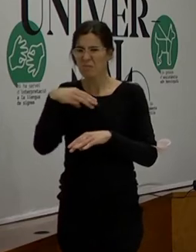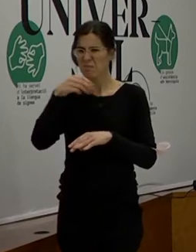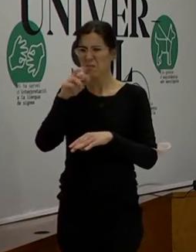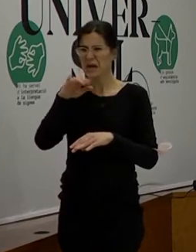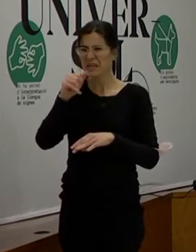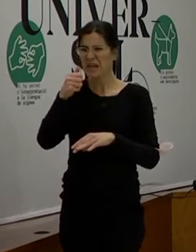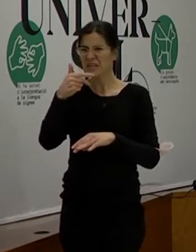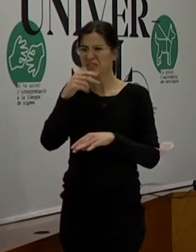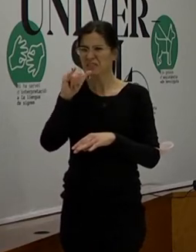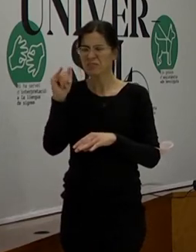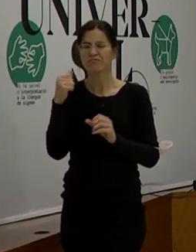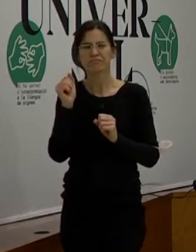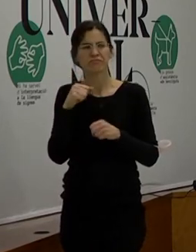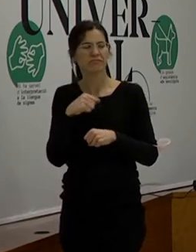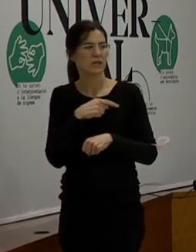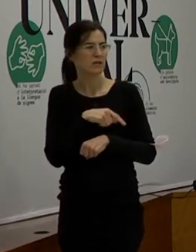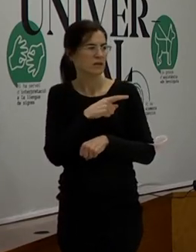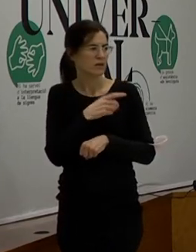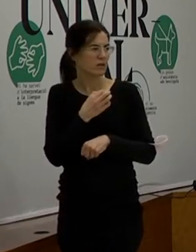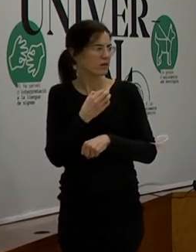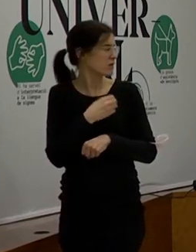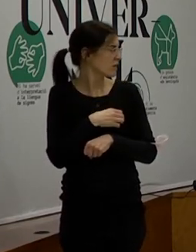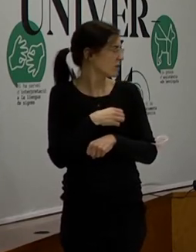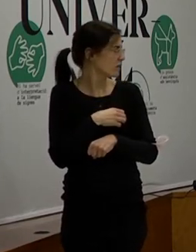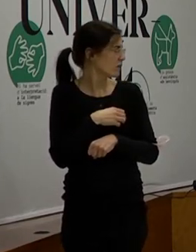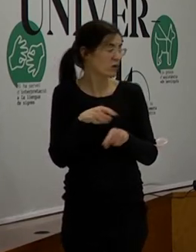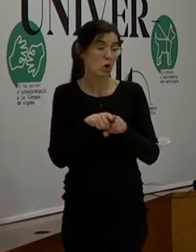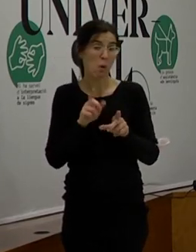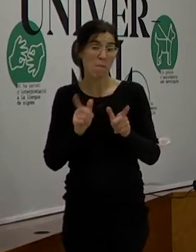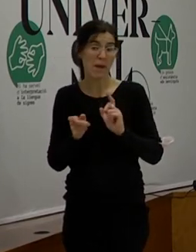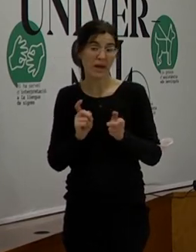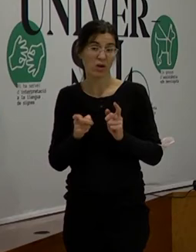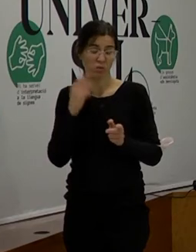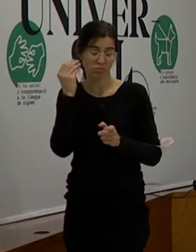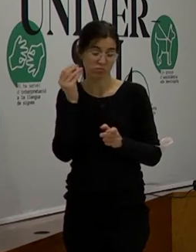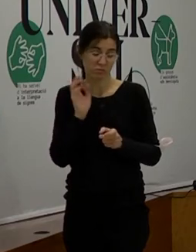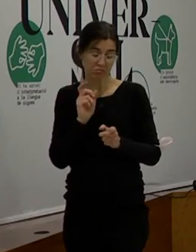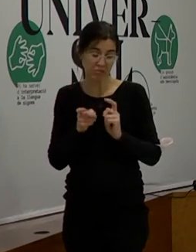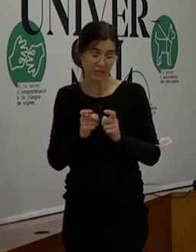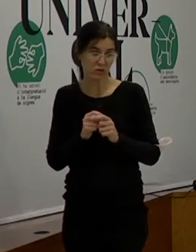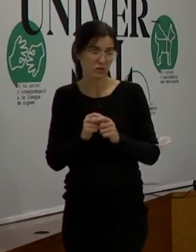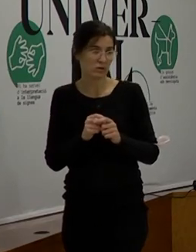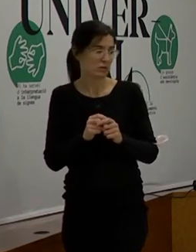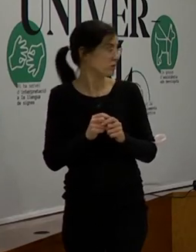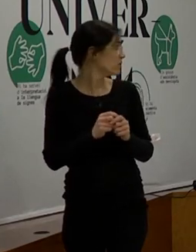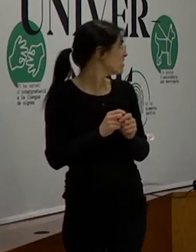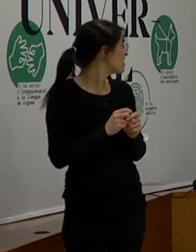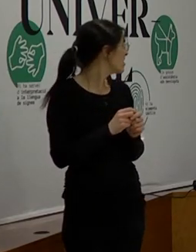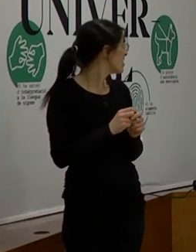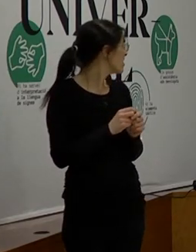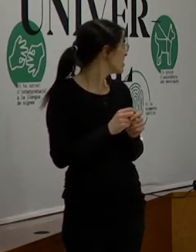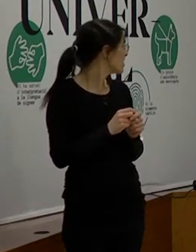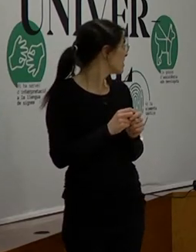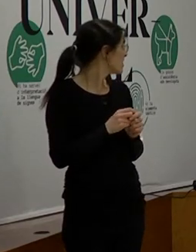Mariachi, Mariachi, vale. O sea que esto debía ser México, supongo, vale. No cal senyalitzar